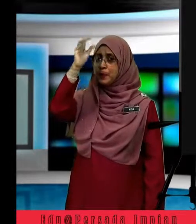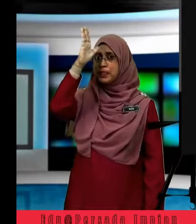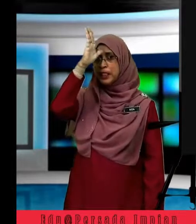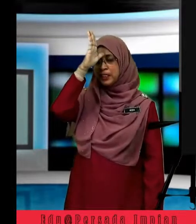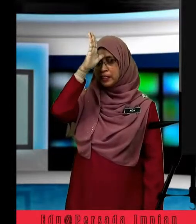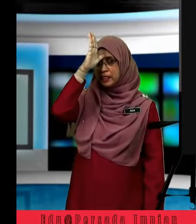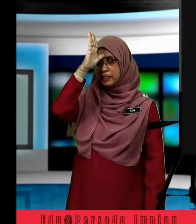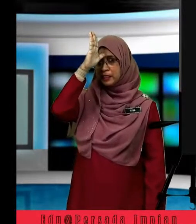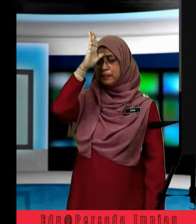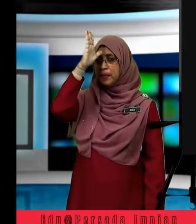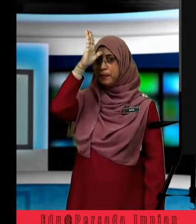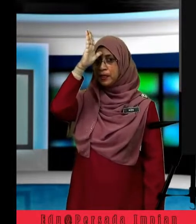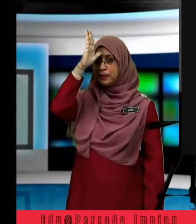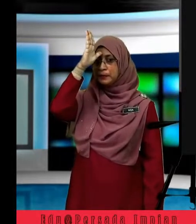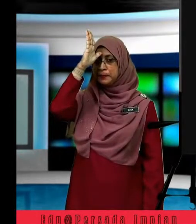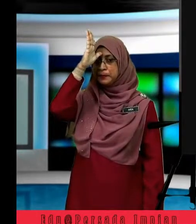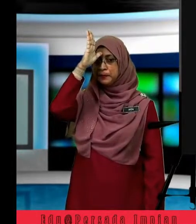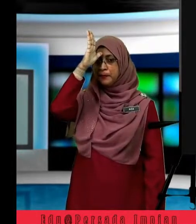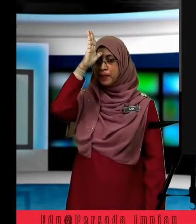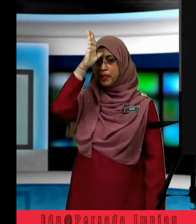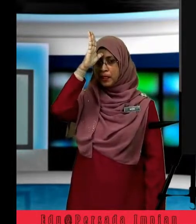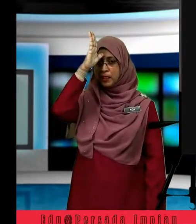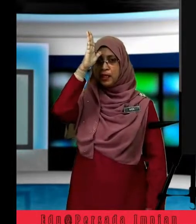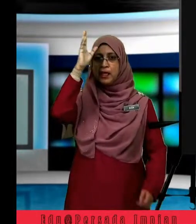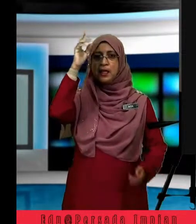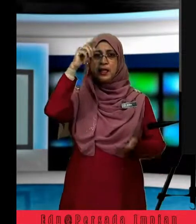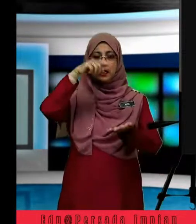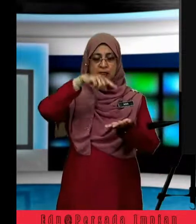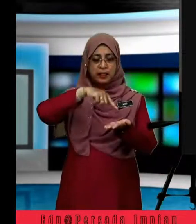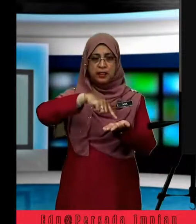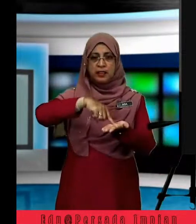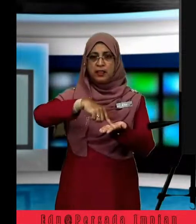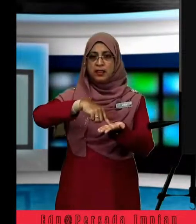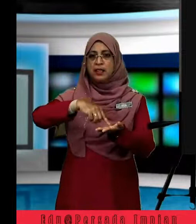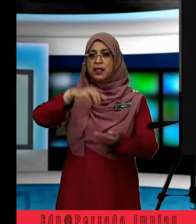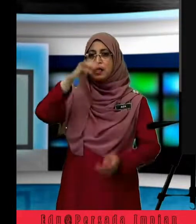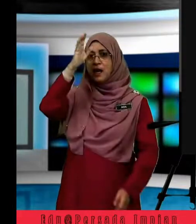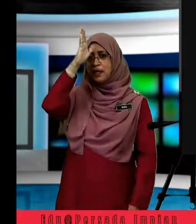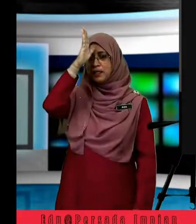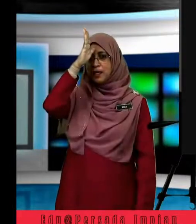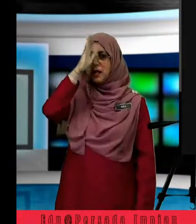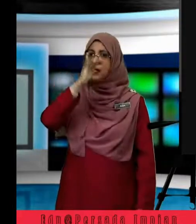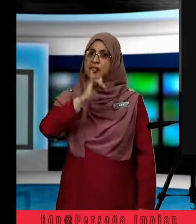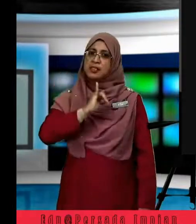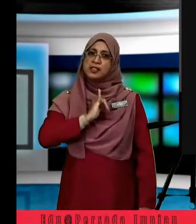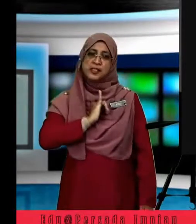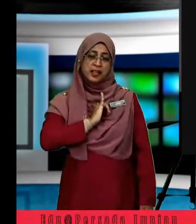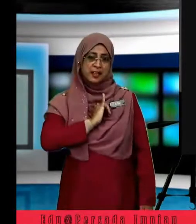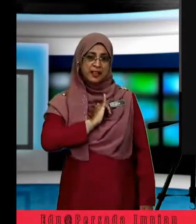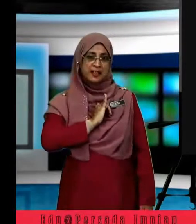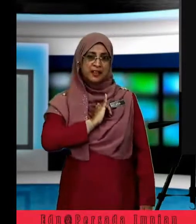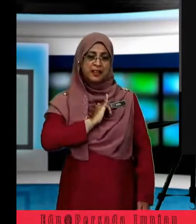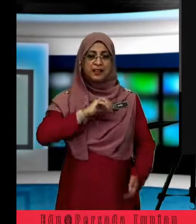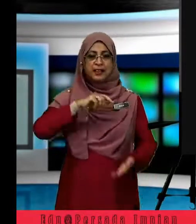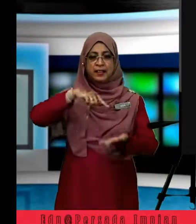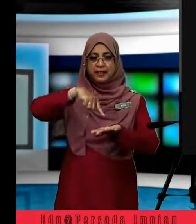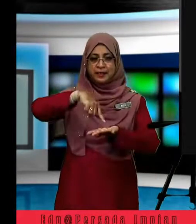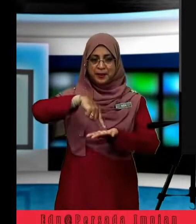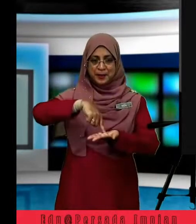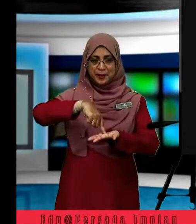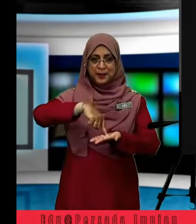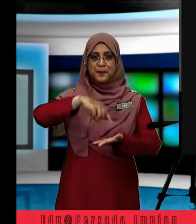Bapak tembakau tetap Syahrini di sini bapak oke Ini ayah saya